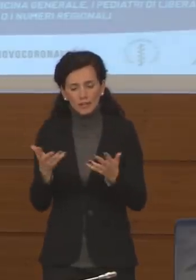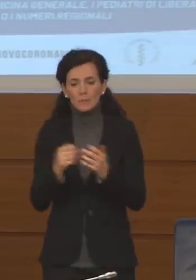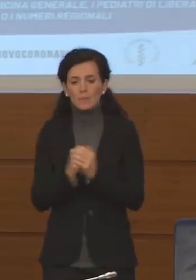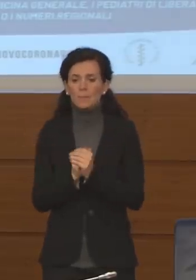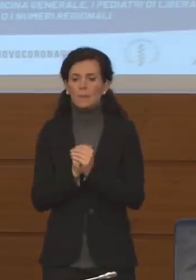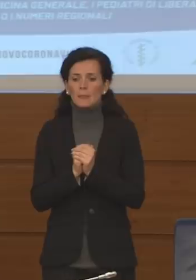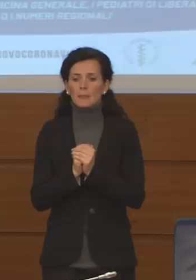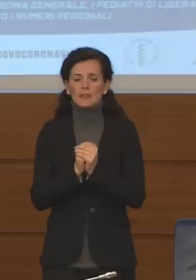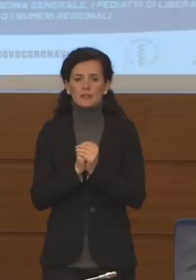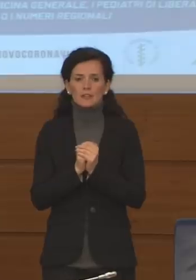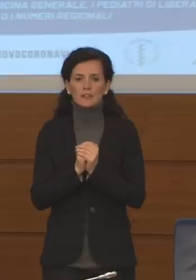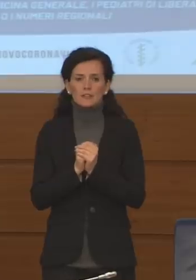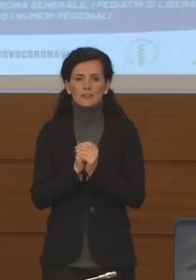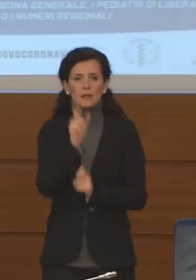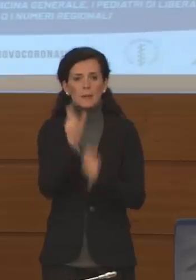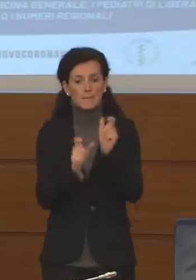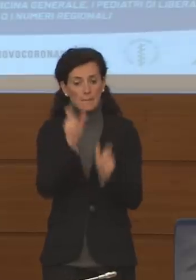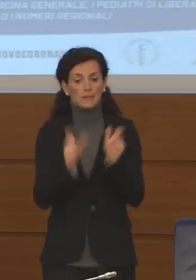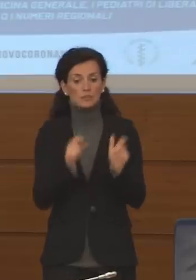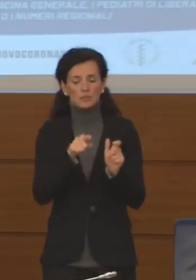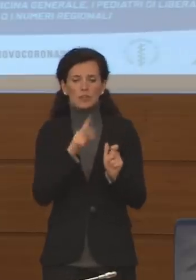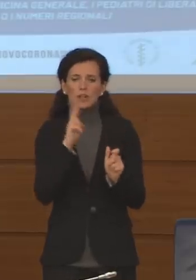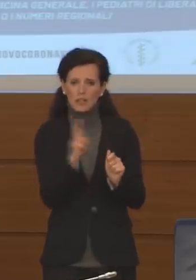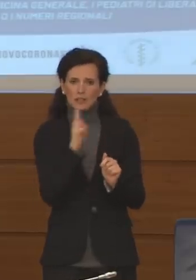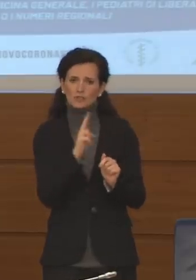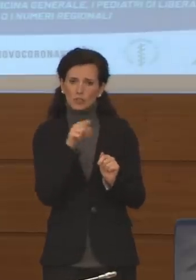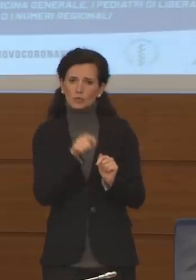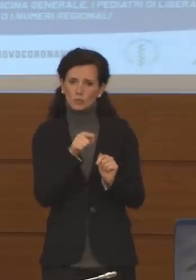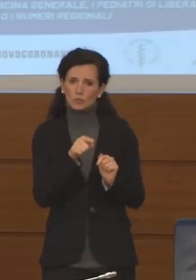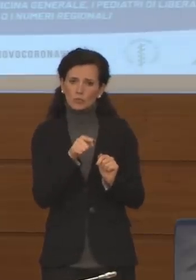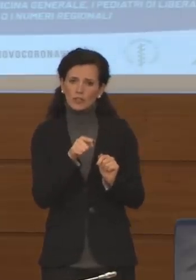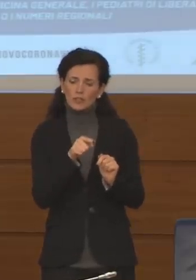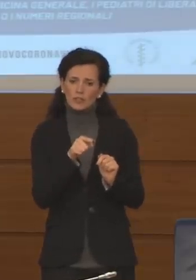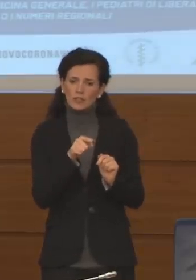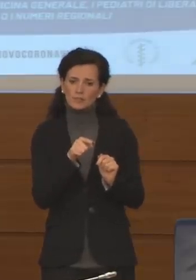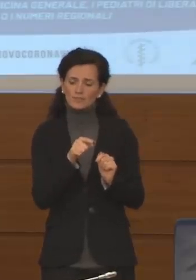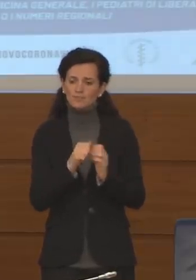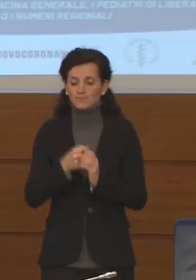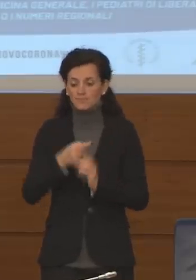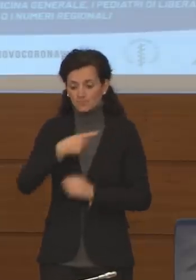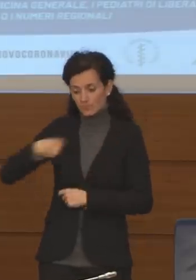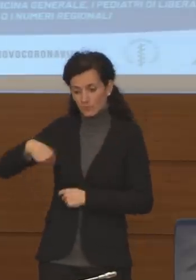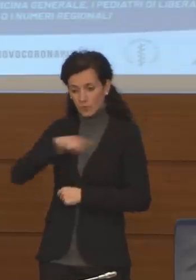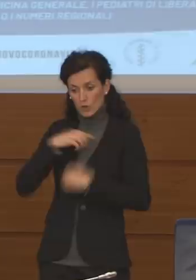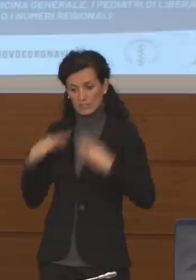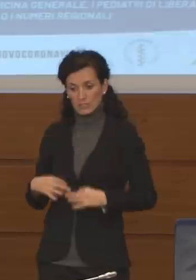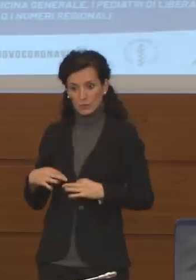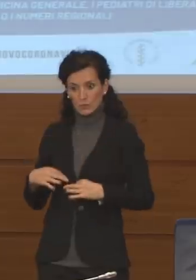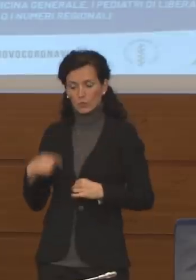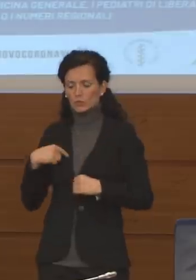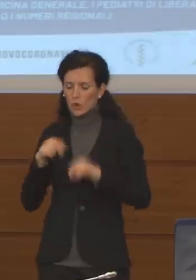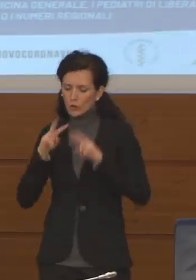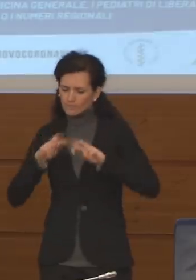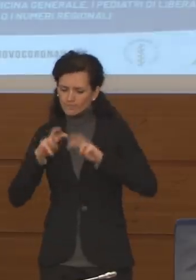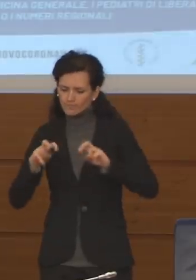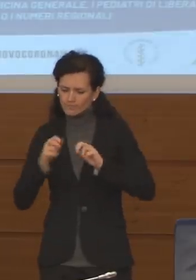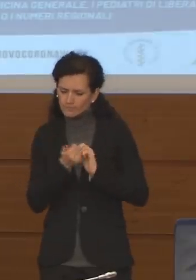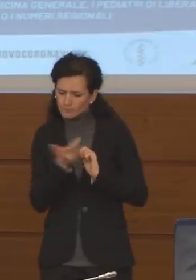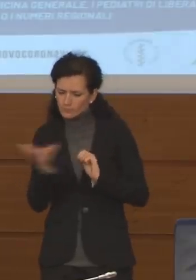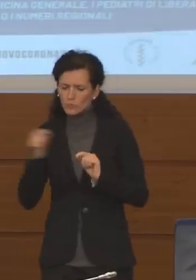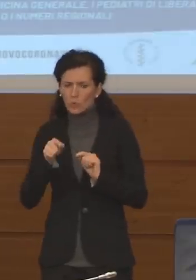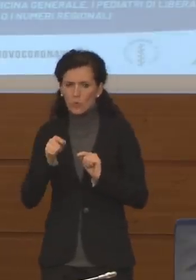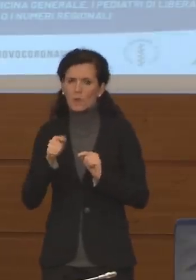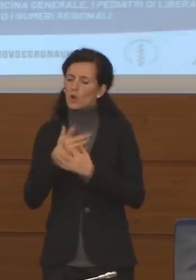che sono decedute dai nostri dati questo emerge chiaramente che sono